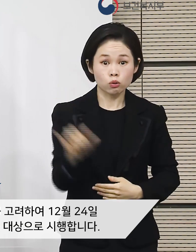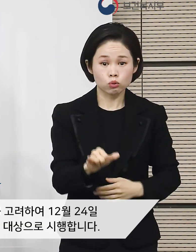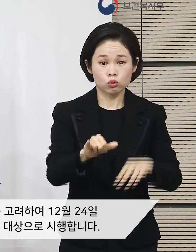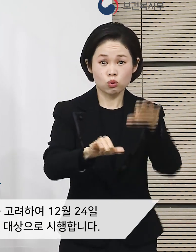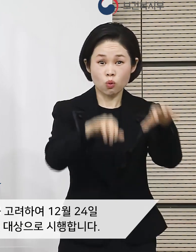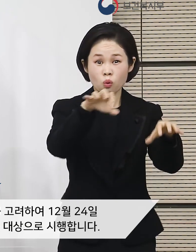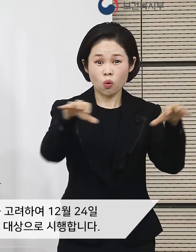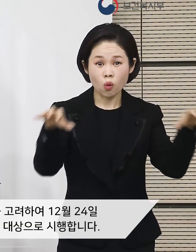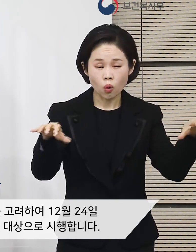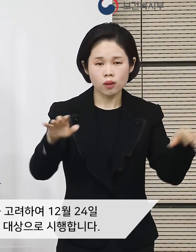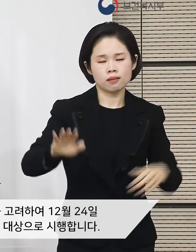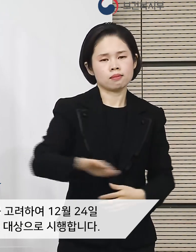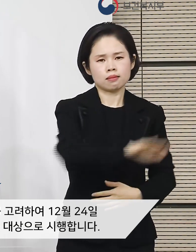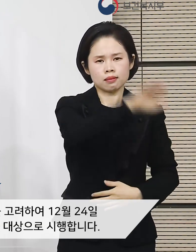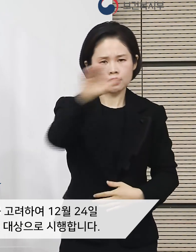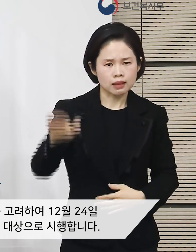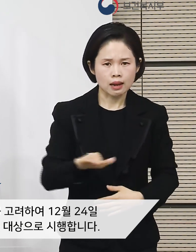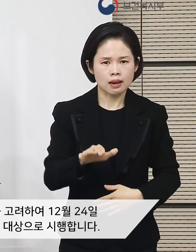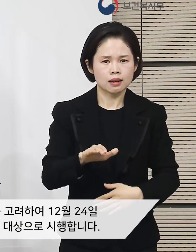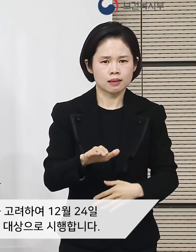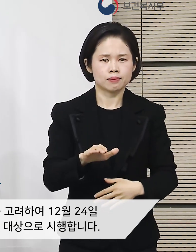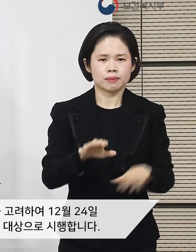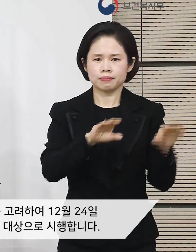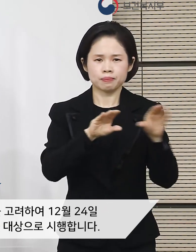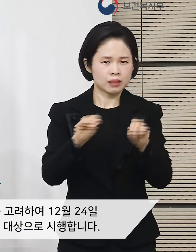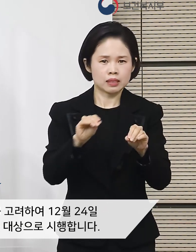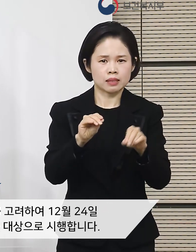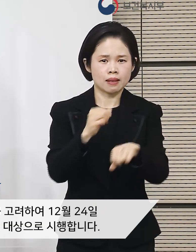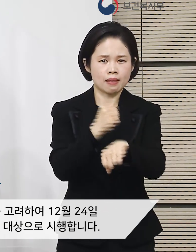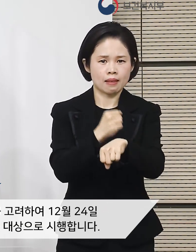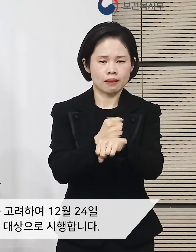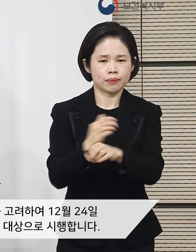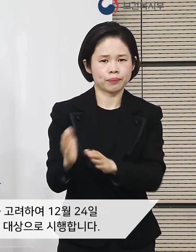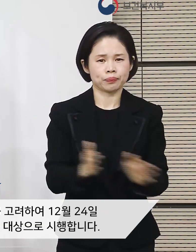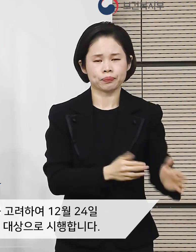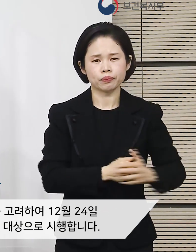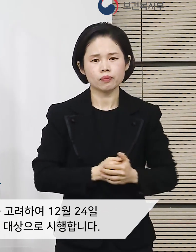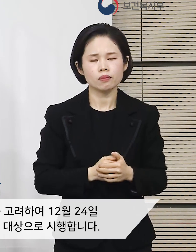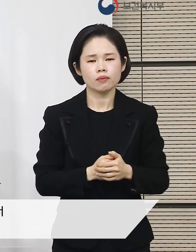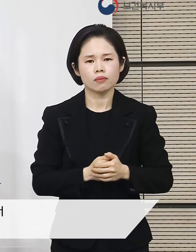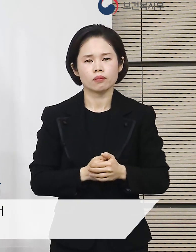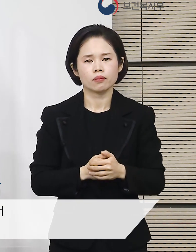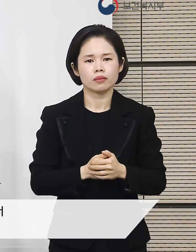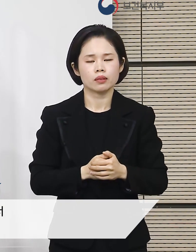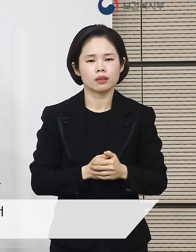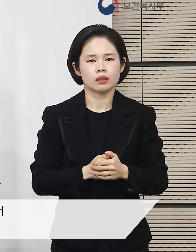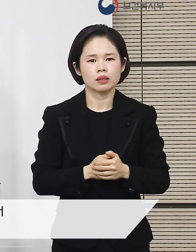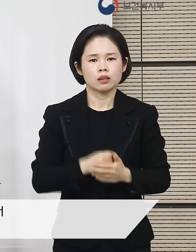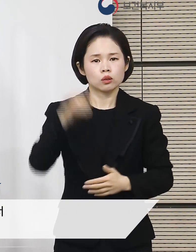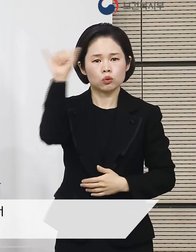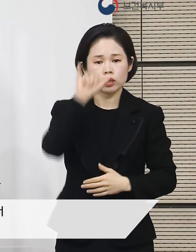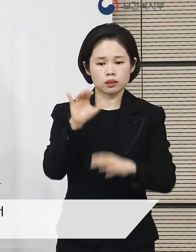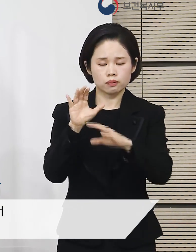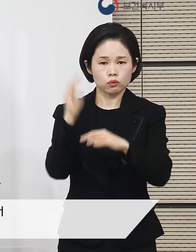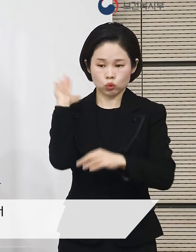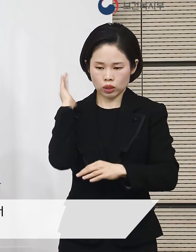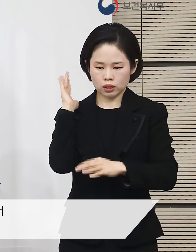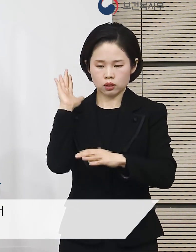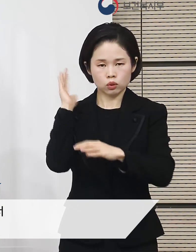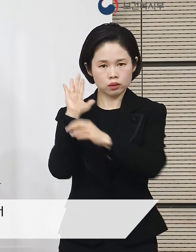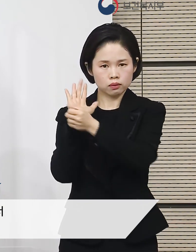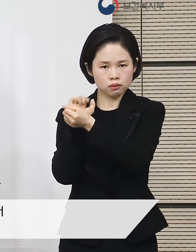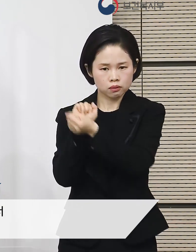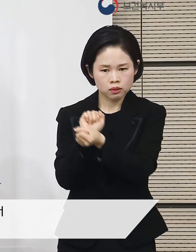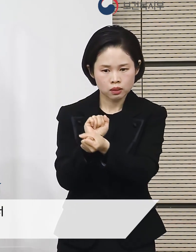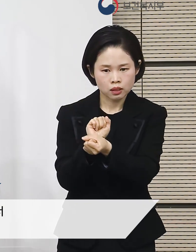3일까지 전국의 모든 지역을 대상으로 시행합니다. 최근 전국적인 유행 상황을